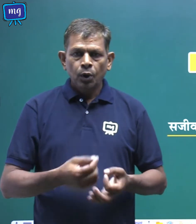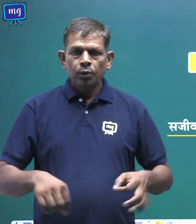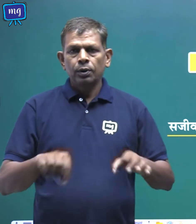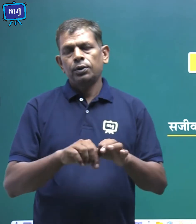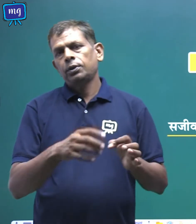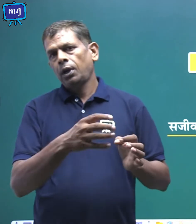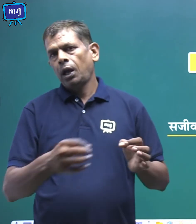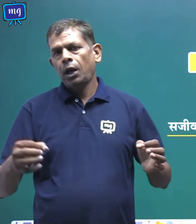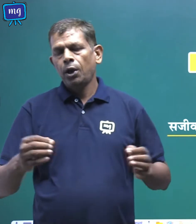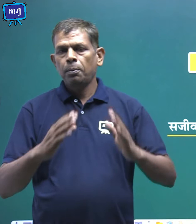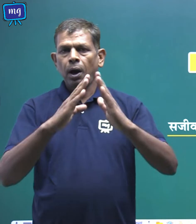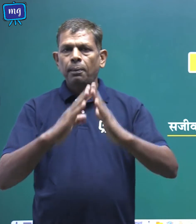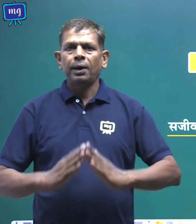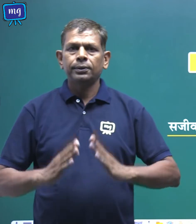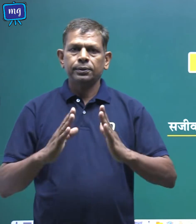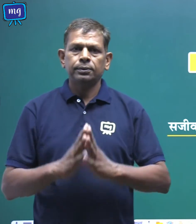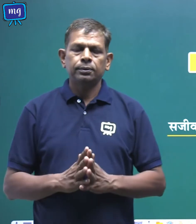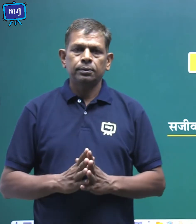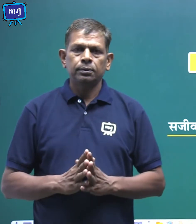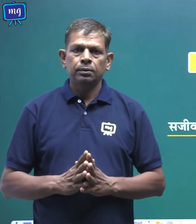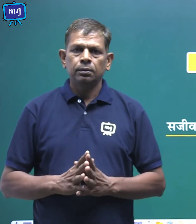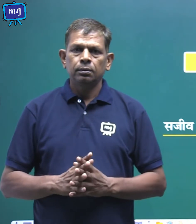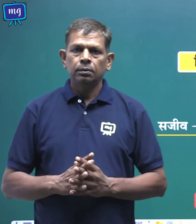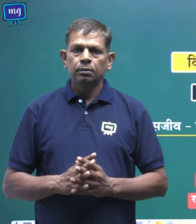विशेषताएं एवं आवास